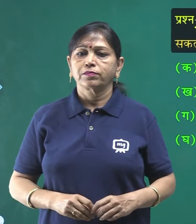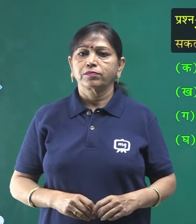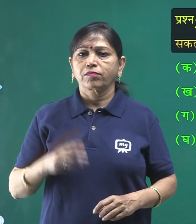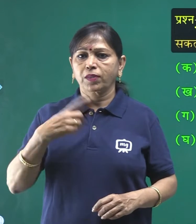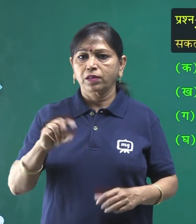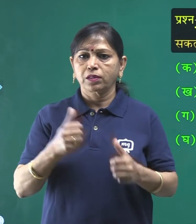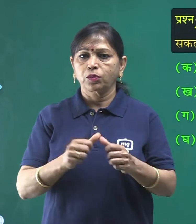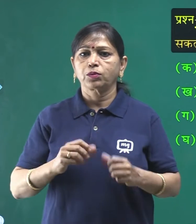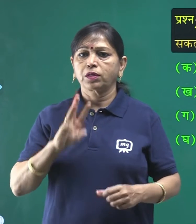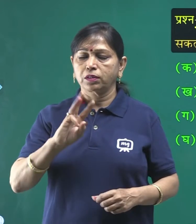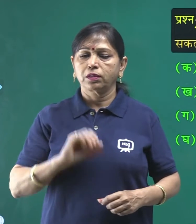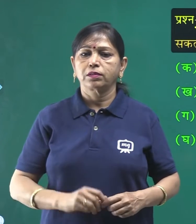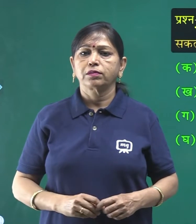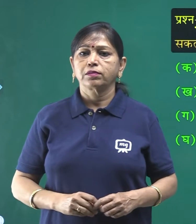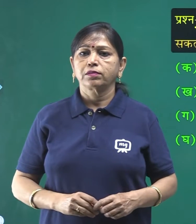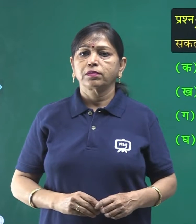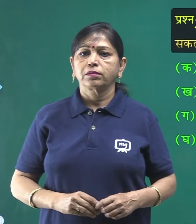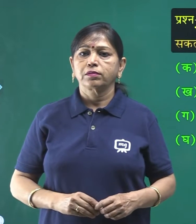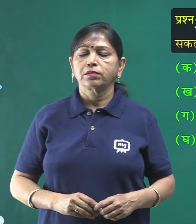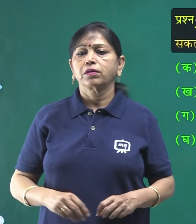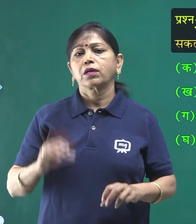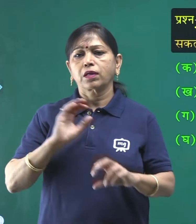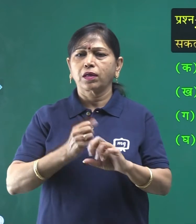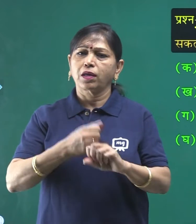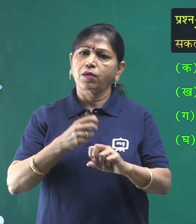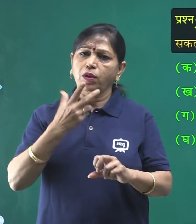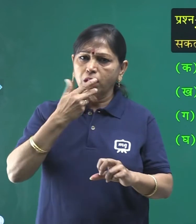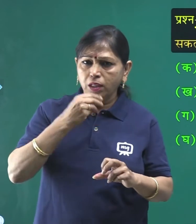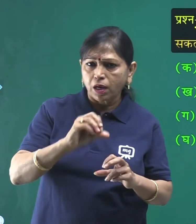सही उत्तर 3 केवल द्रव और ठोस में।